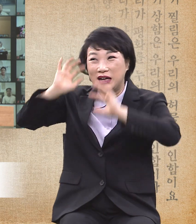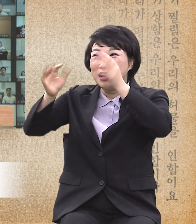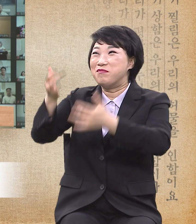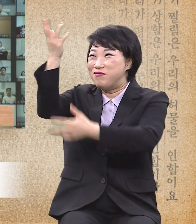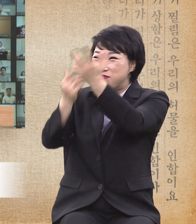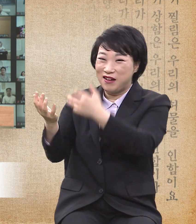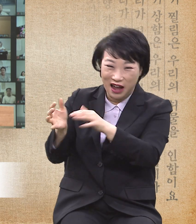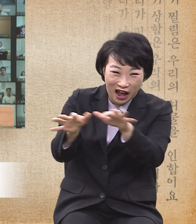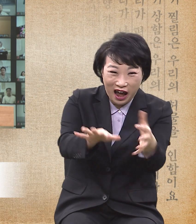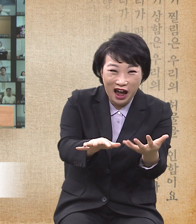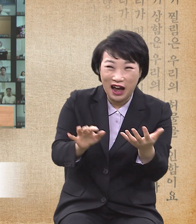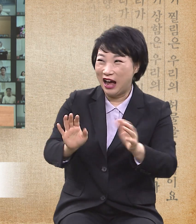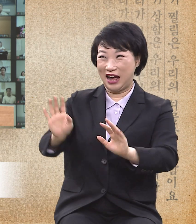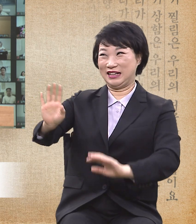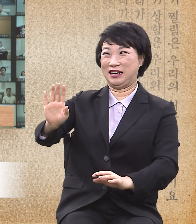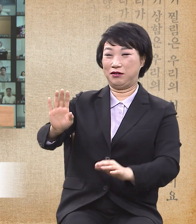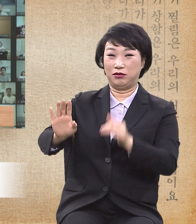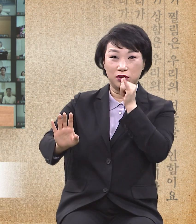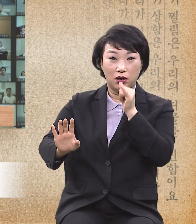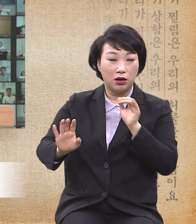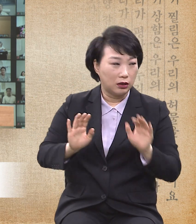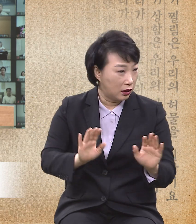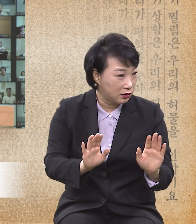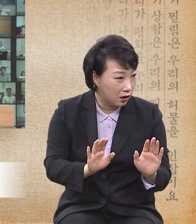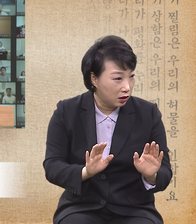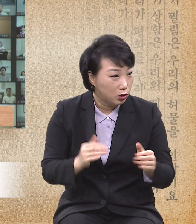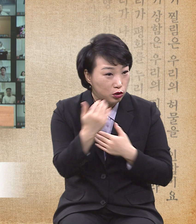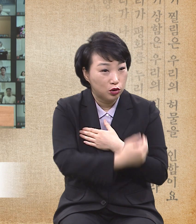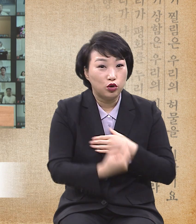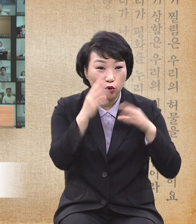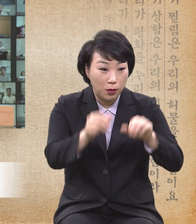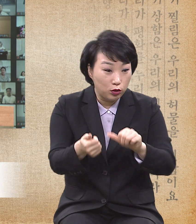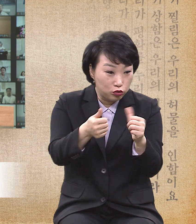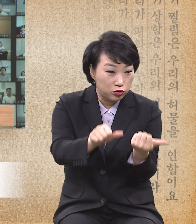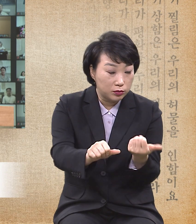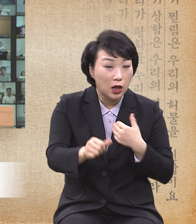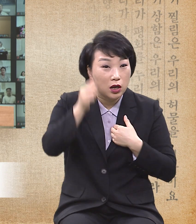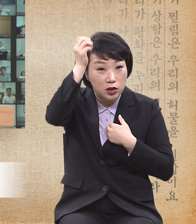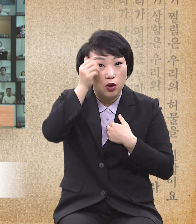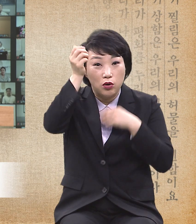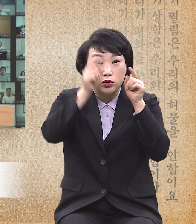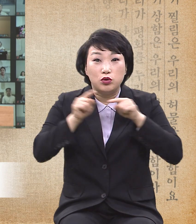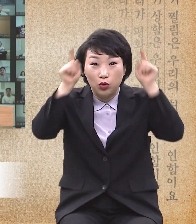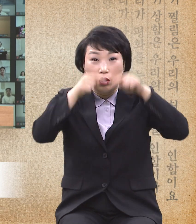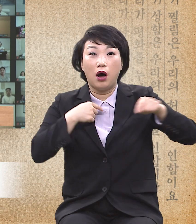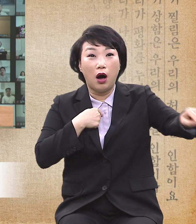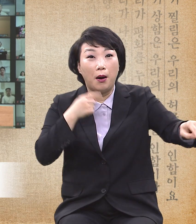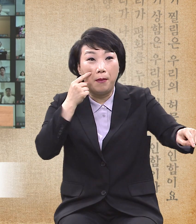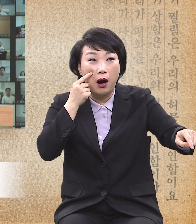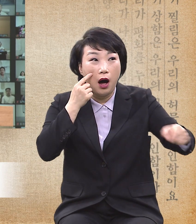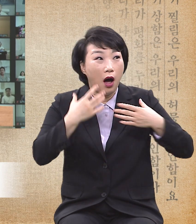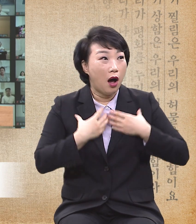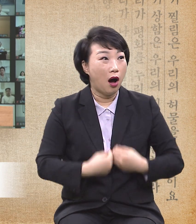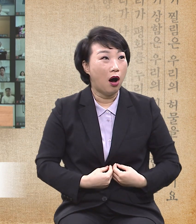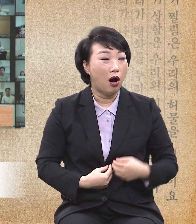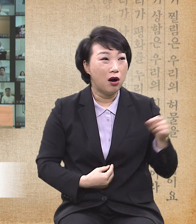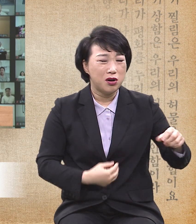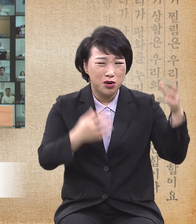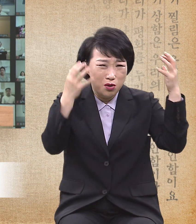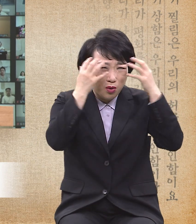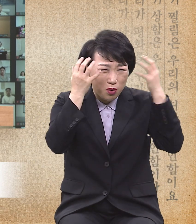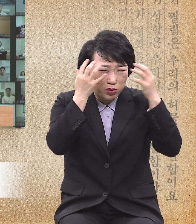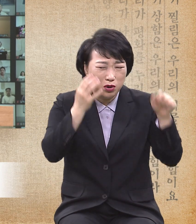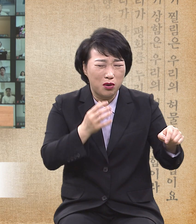아닌데요. 그런 육신이 끝나면 내 영혼이 지옥에 가서 절망적인